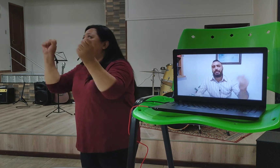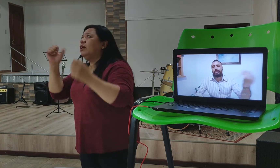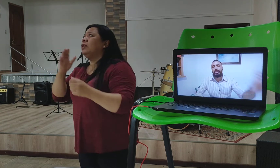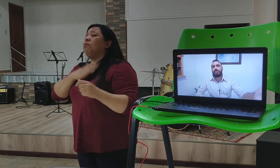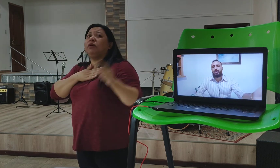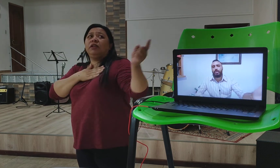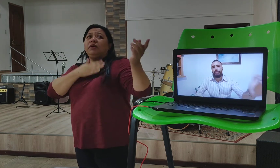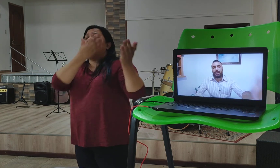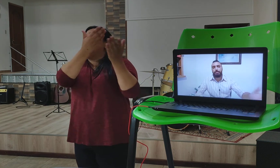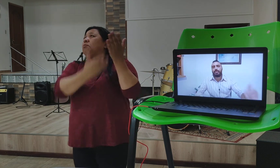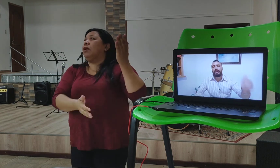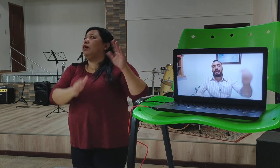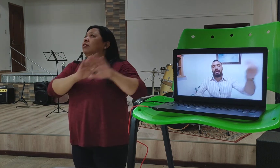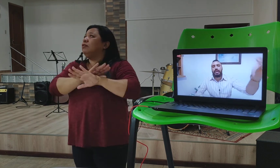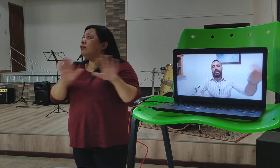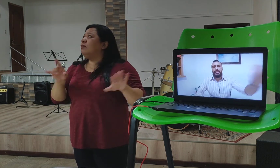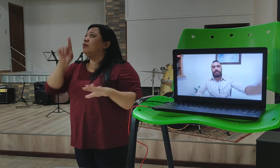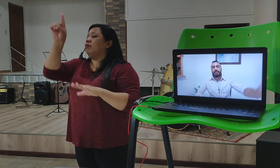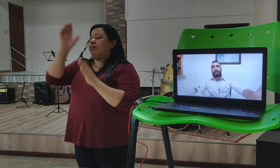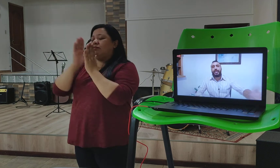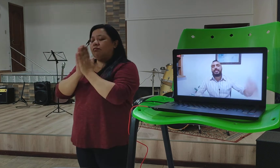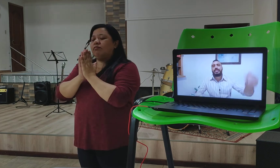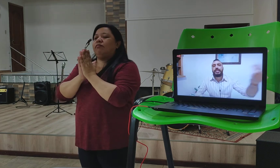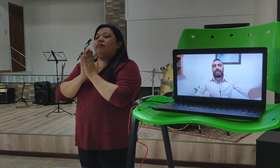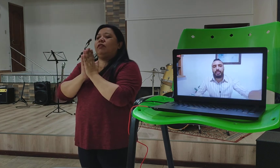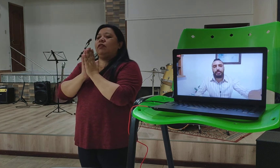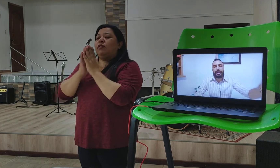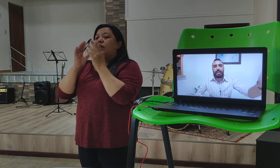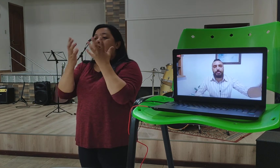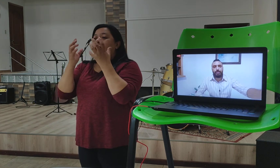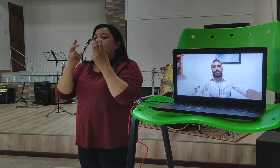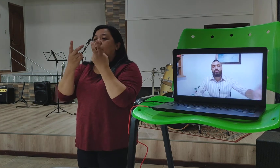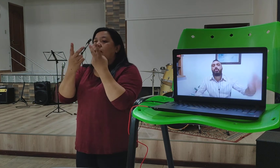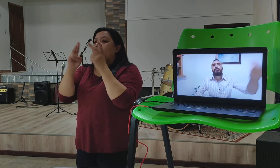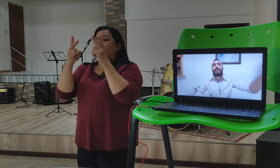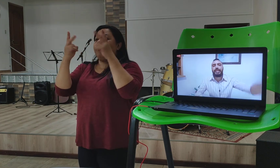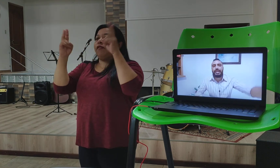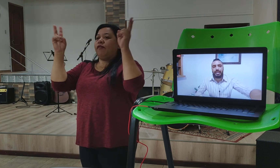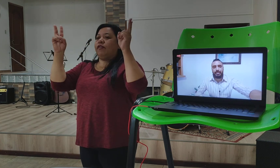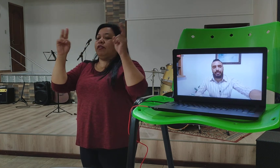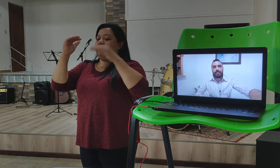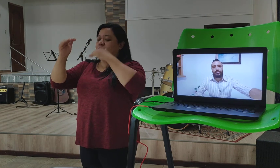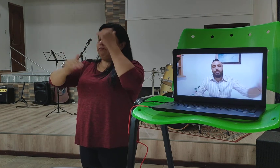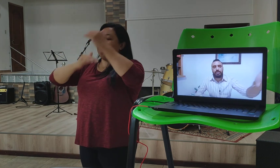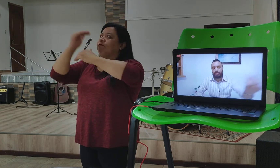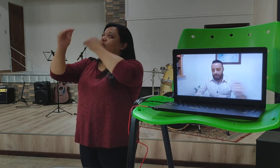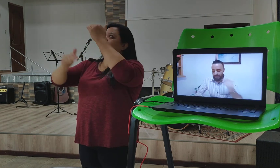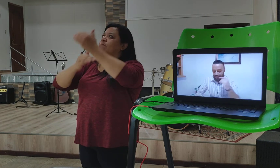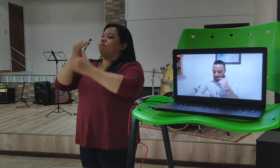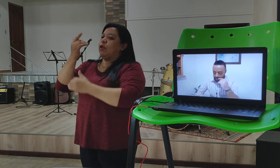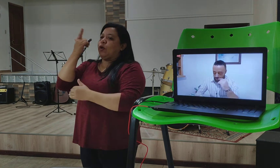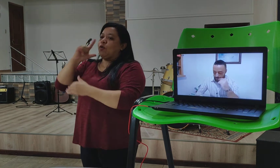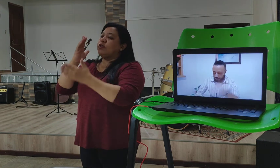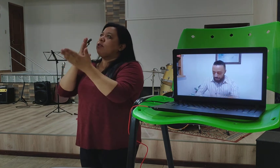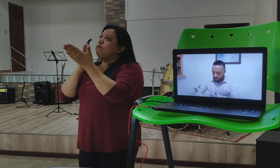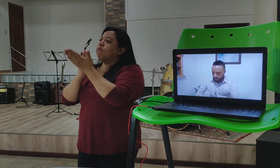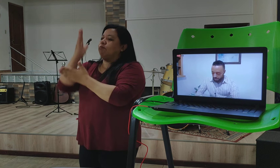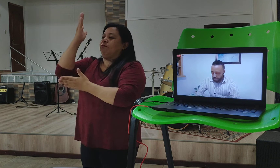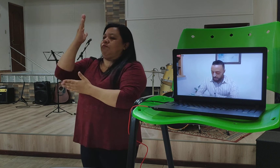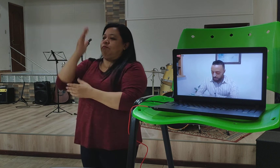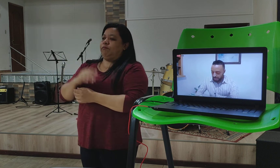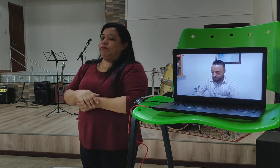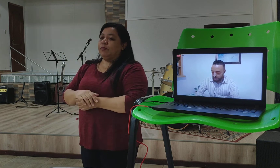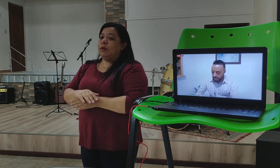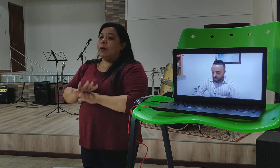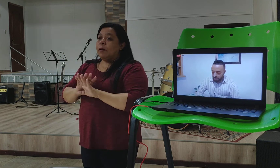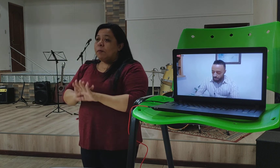pede sabedoria do Senhor para que ele possa vencer, para que ele possa superar os seus adversários. Mas como eu